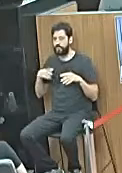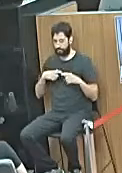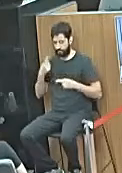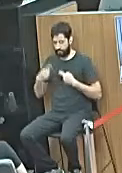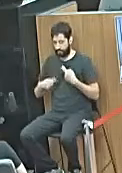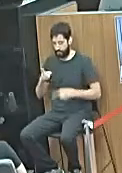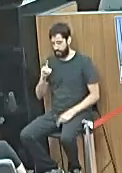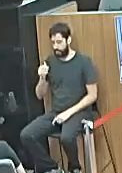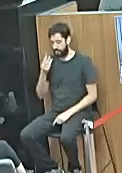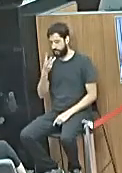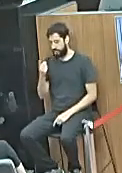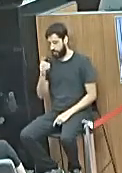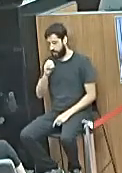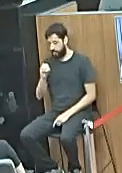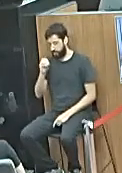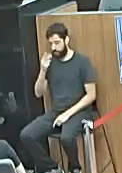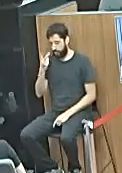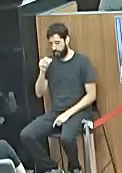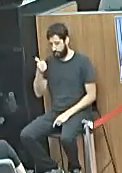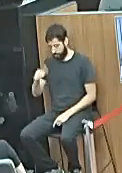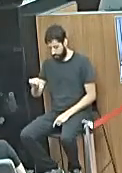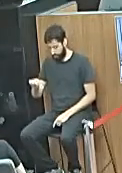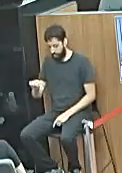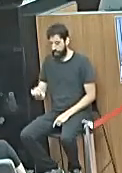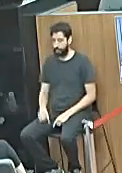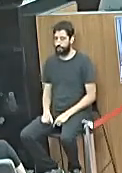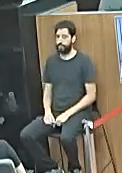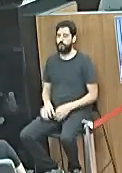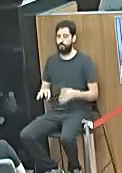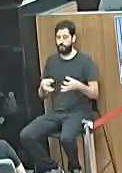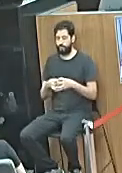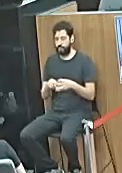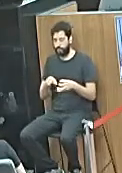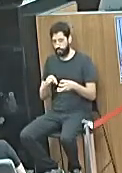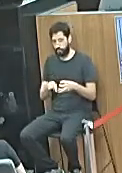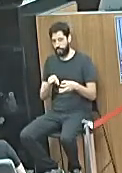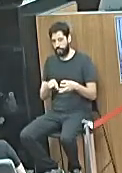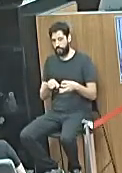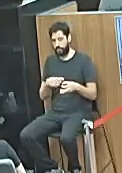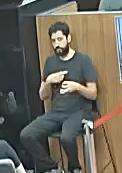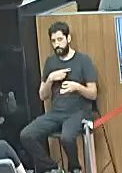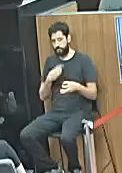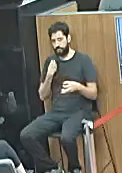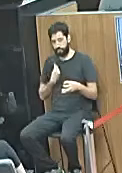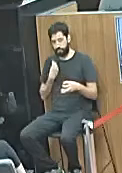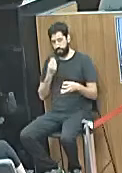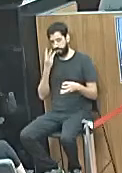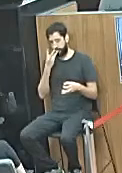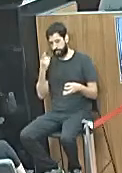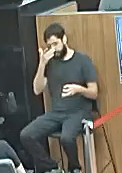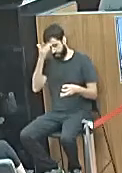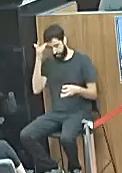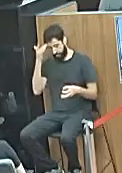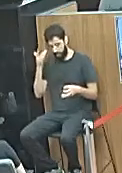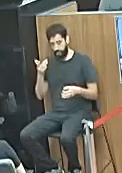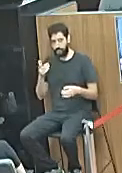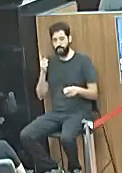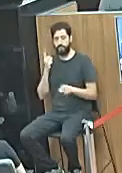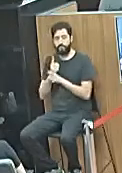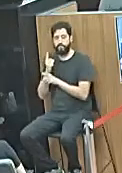debatido no dia 31 de outubro de 2019 o grupo de trabalho com participação de 31 pessoa